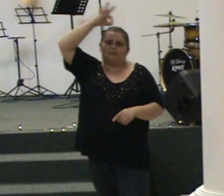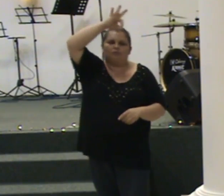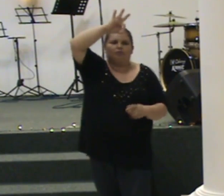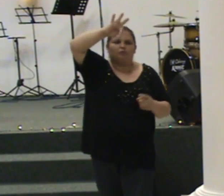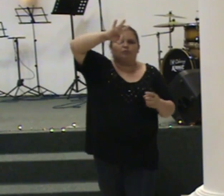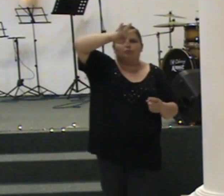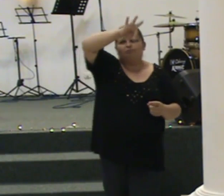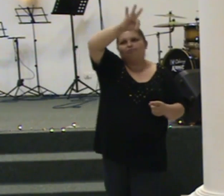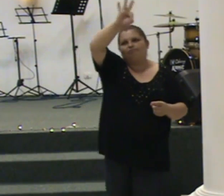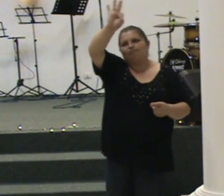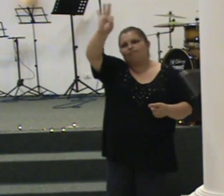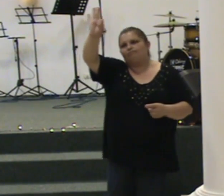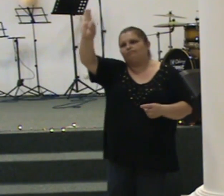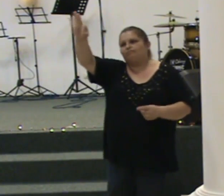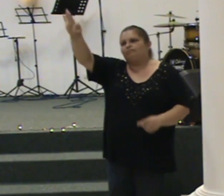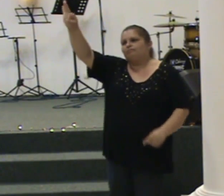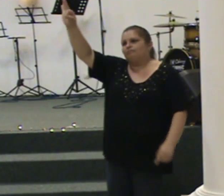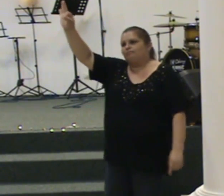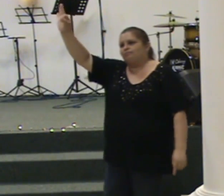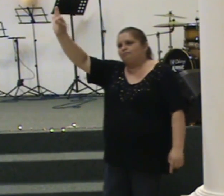Santo.